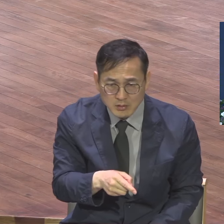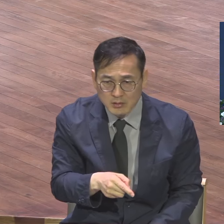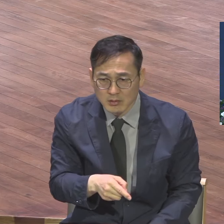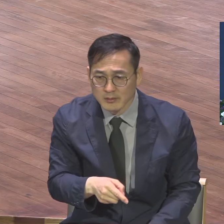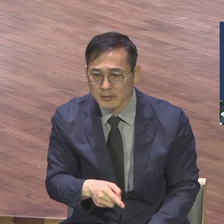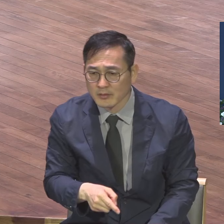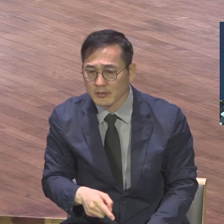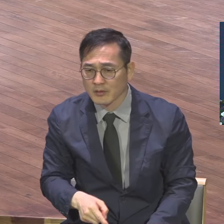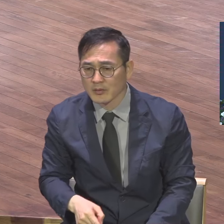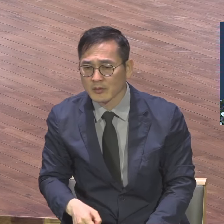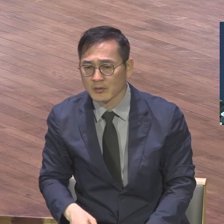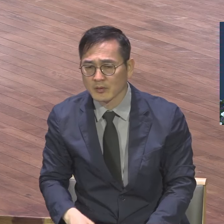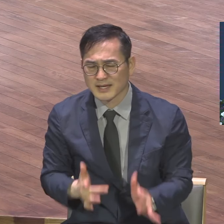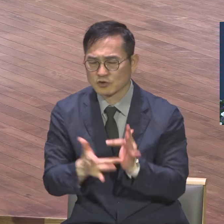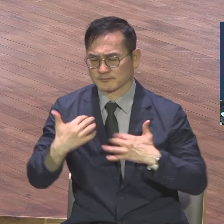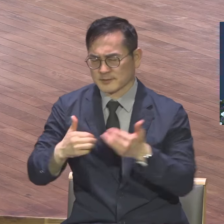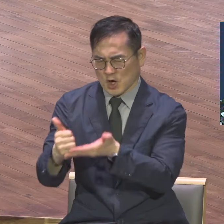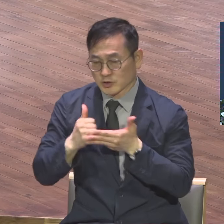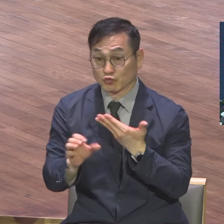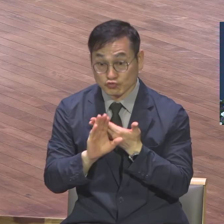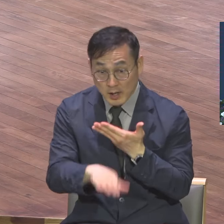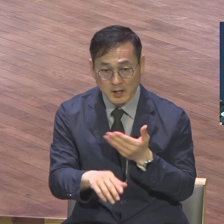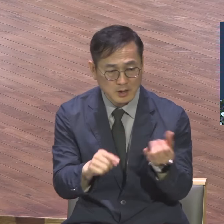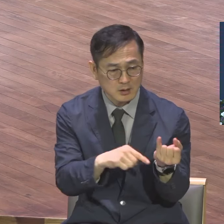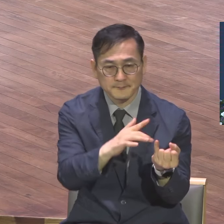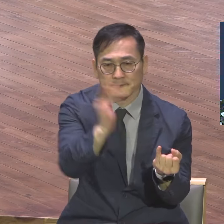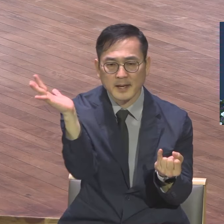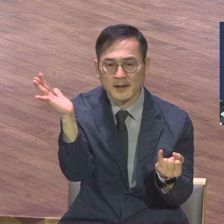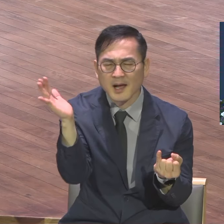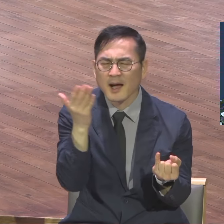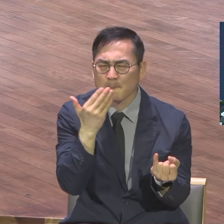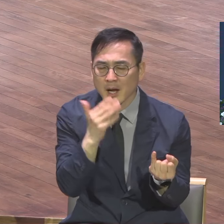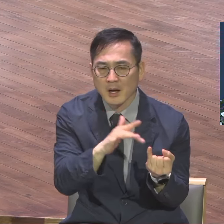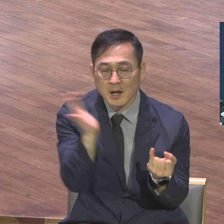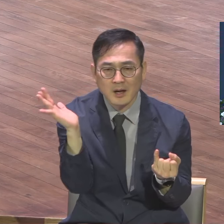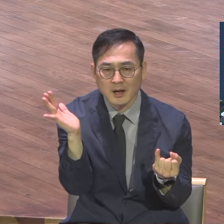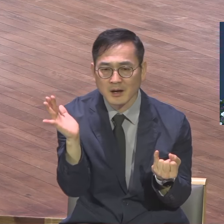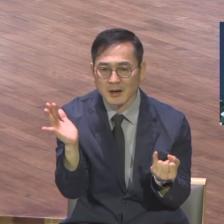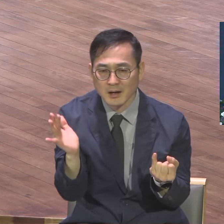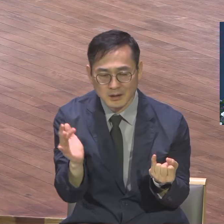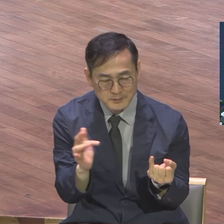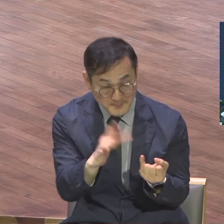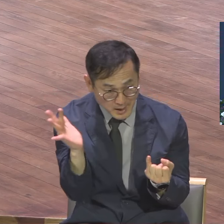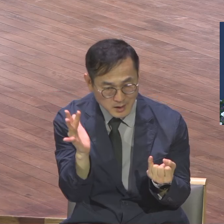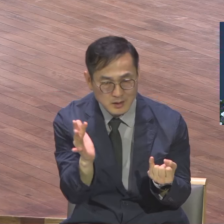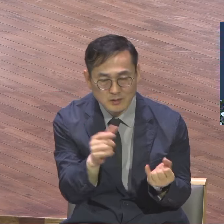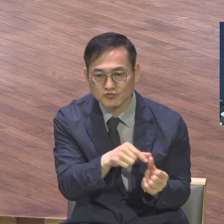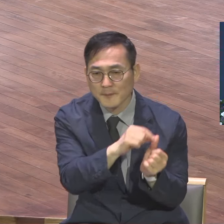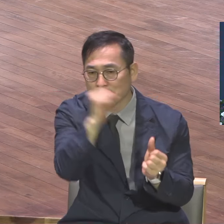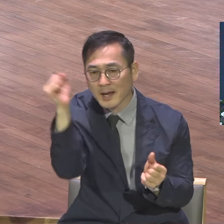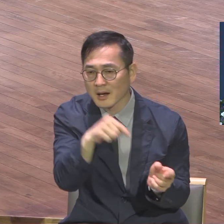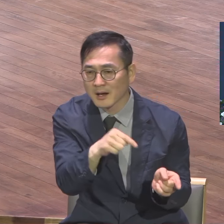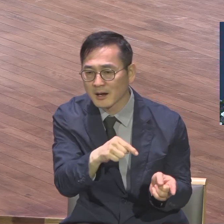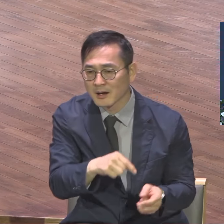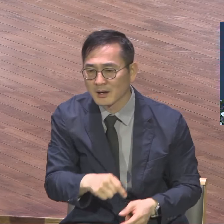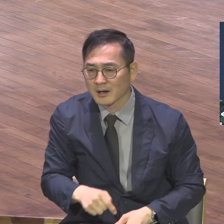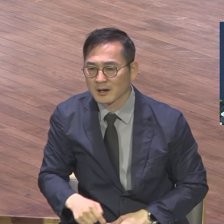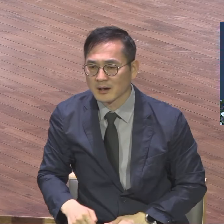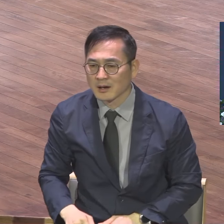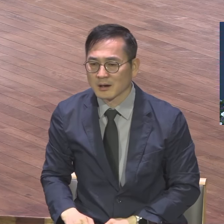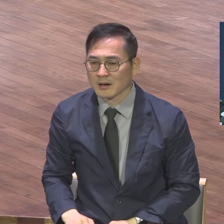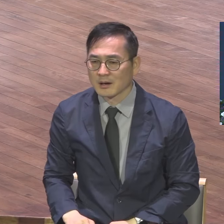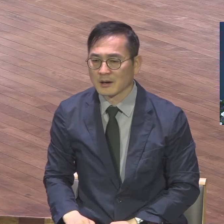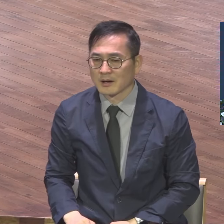여러분 그냥 영접하면 끝나는 거예요. 마음껏 이제는 사용해야 돼. 이 복음은 인포메이션이 아니요. 트랜스포메이션,